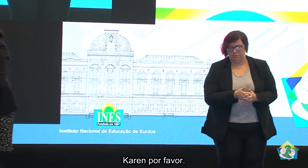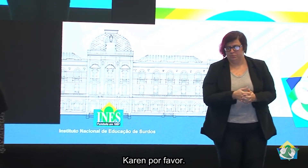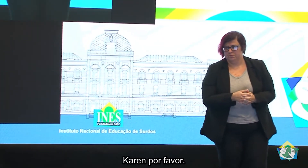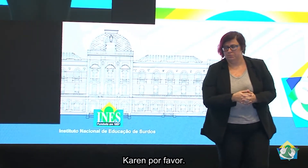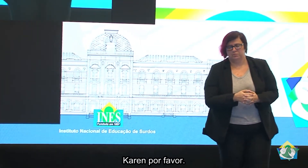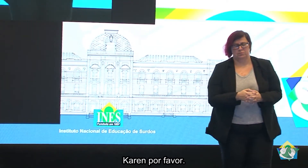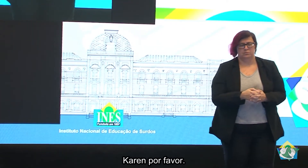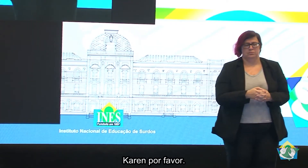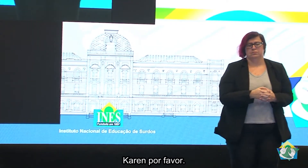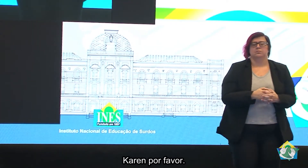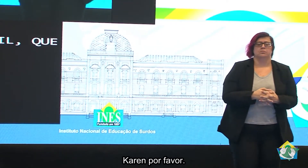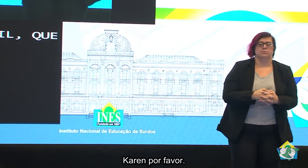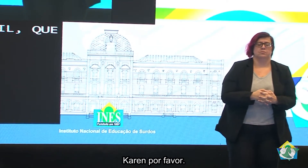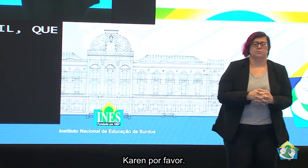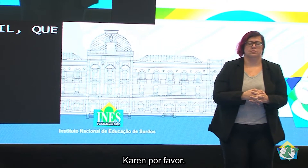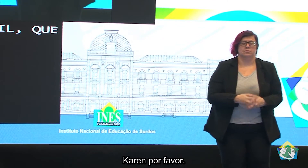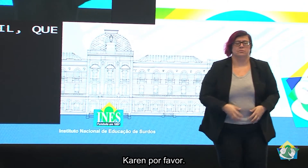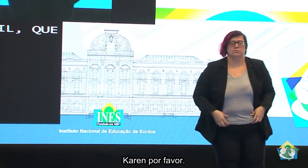Karen, por favor.